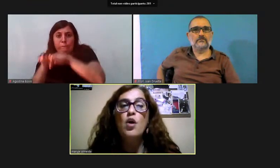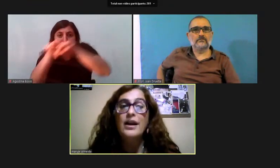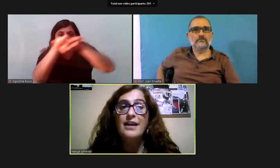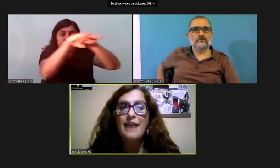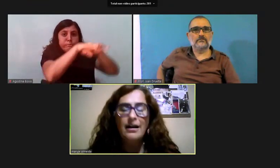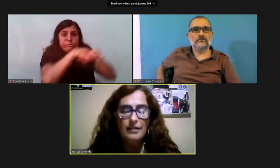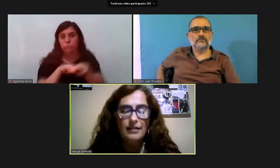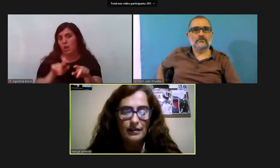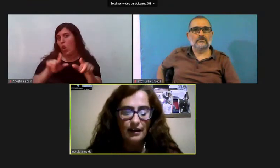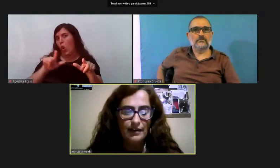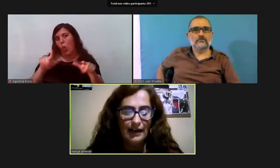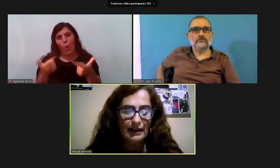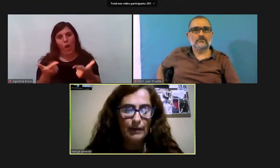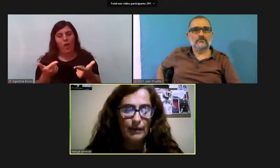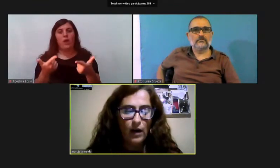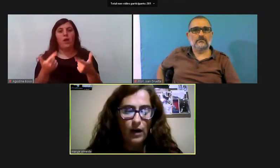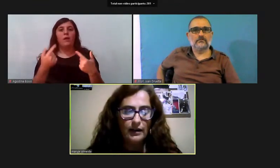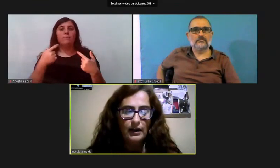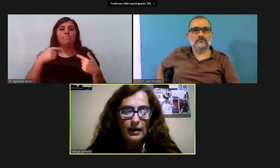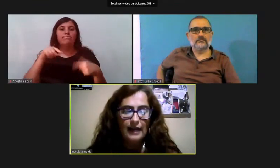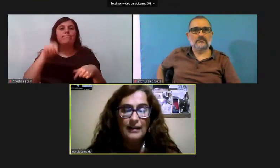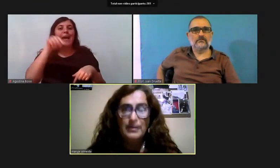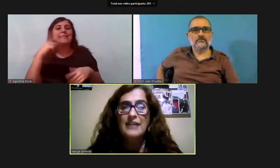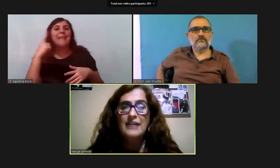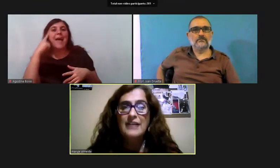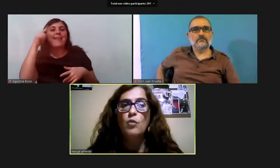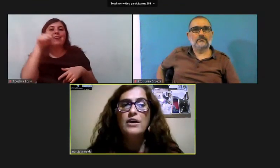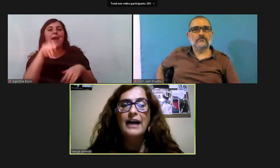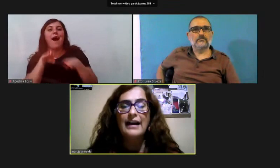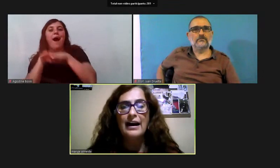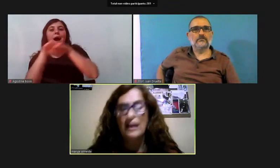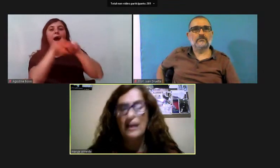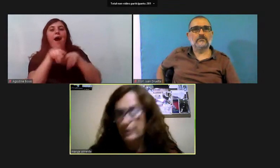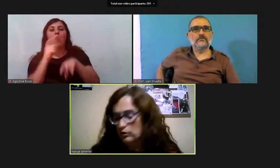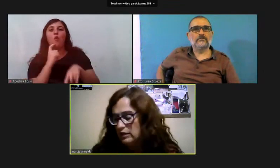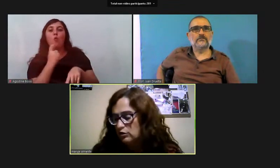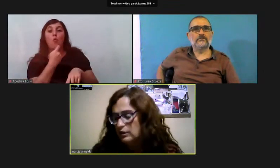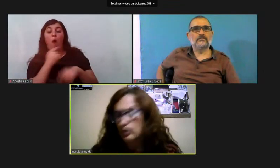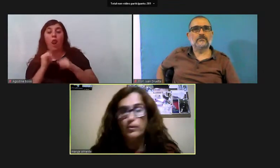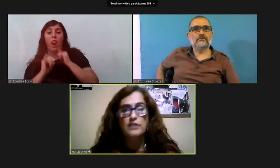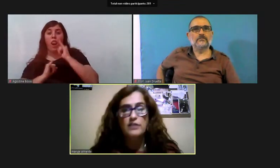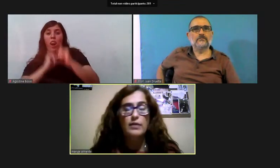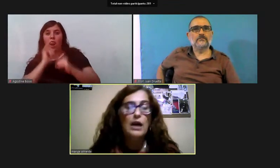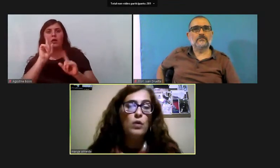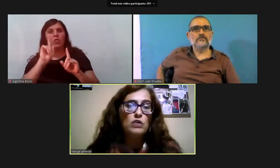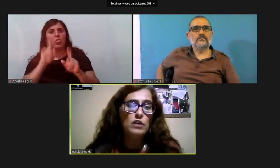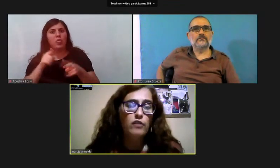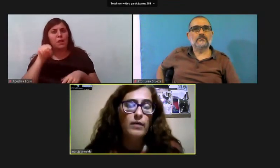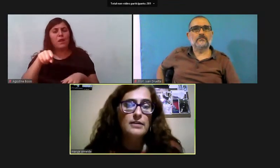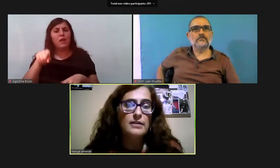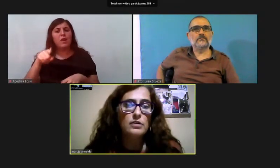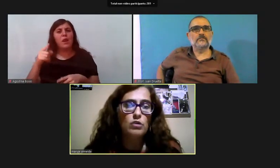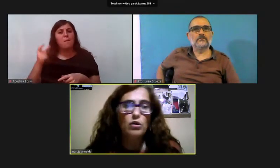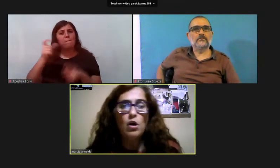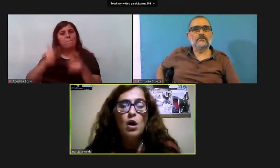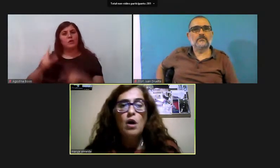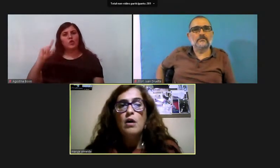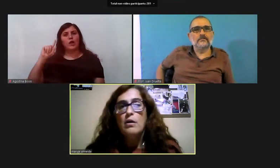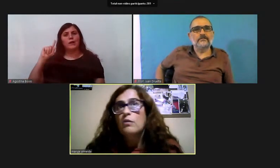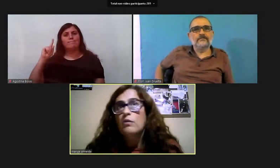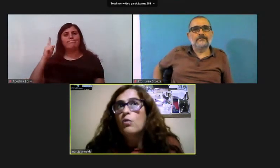de homogeneidad de la que habla Juan, también ha sido muy cara a las personas sordas, ¿no? Porque si hubiera una sola forma de ser